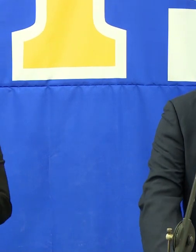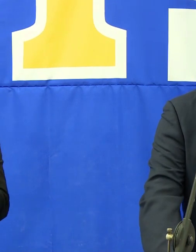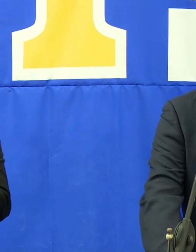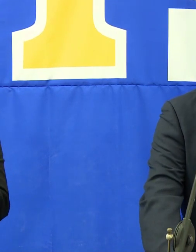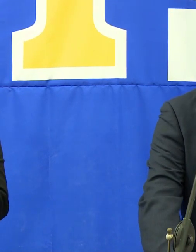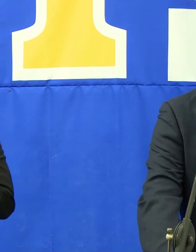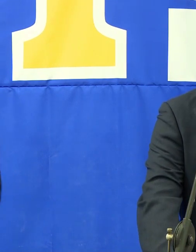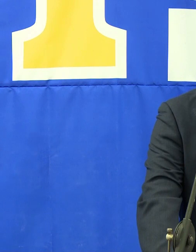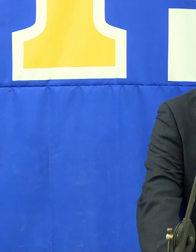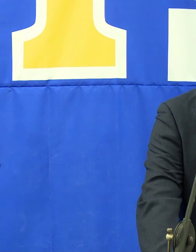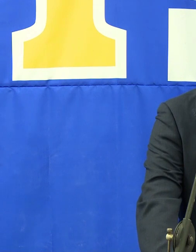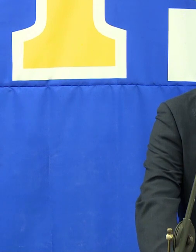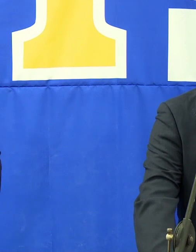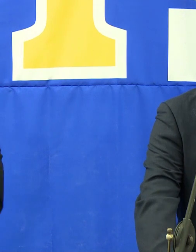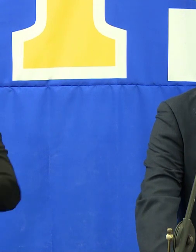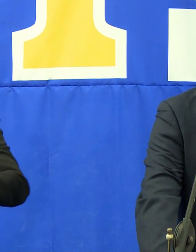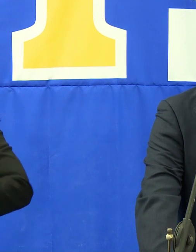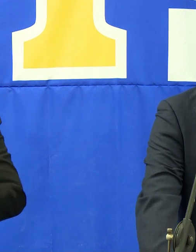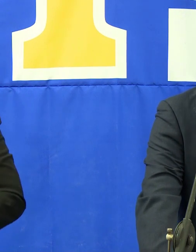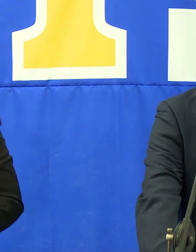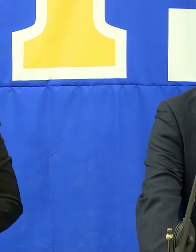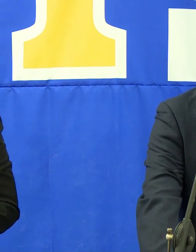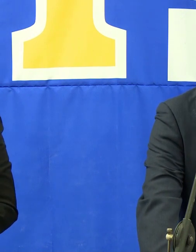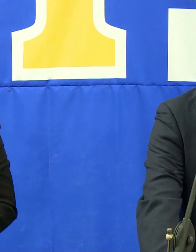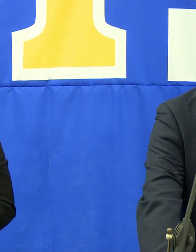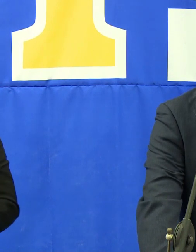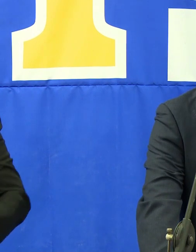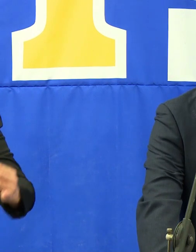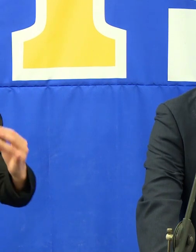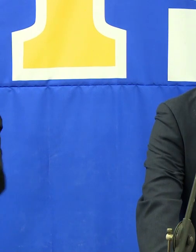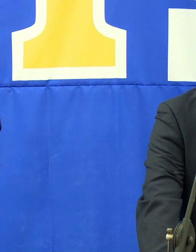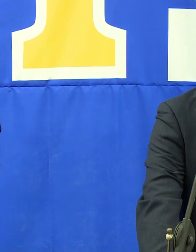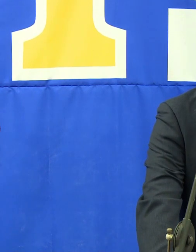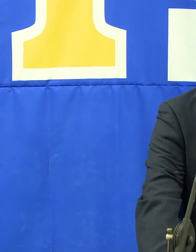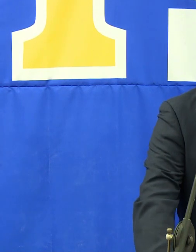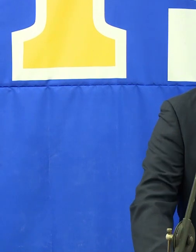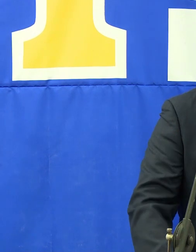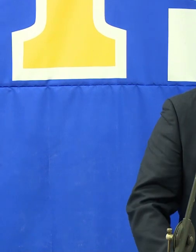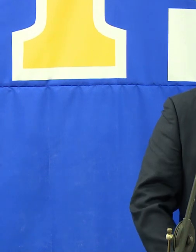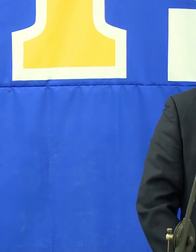바뀌어야 되는 것이다 그 생각하고 있습니다. 여러분들 동의하시죠?